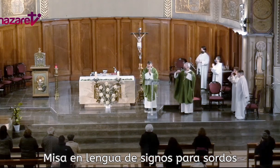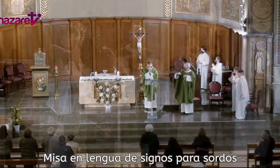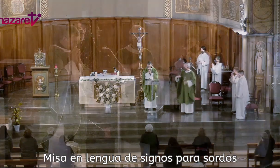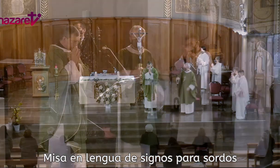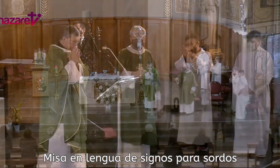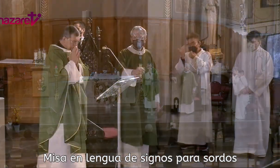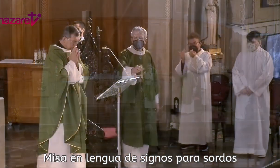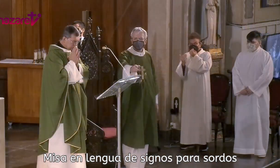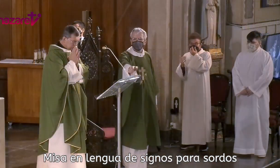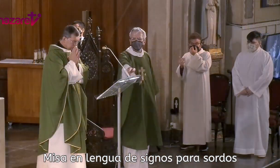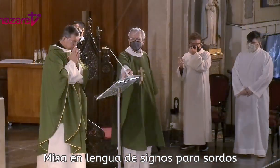Amén.